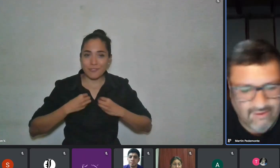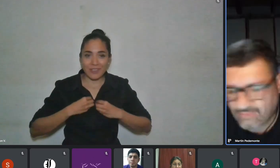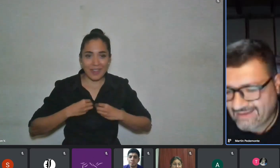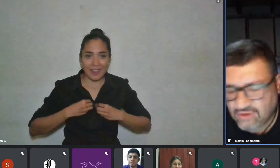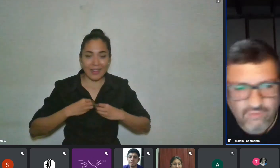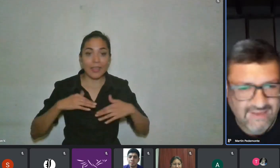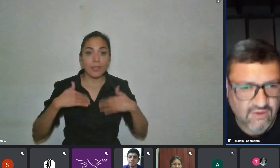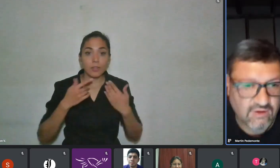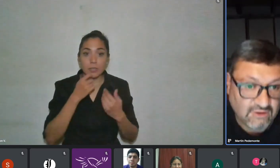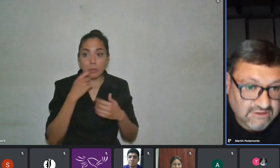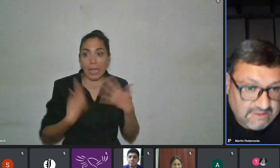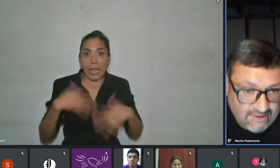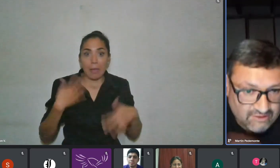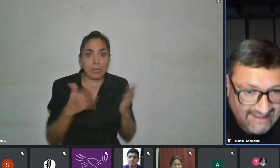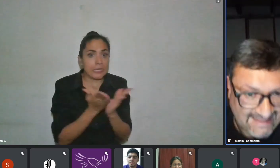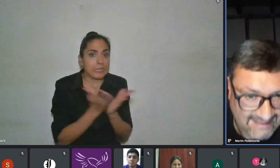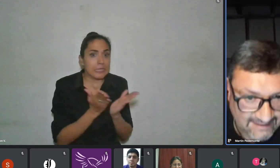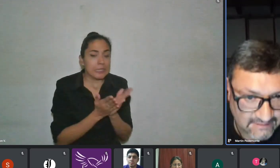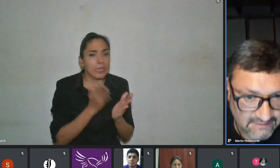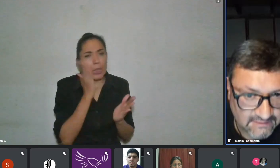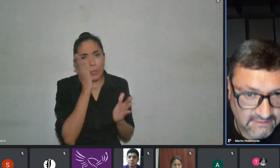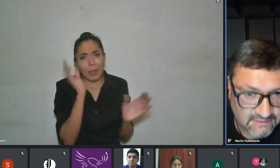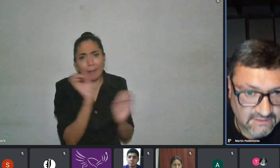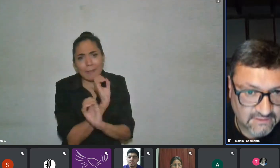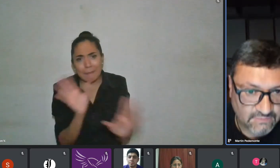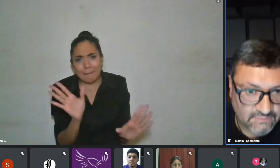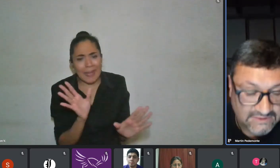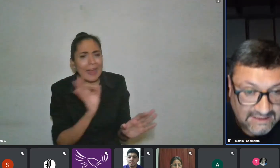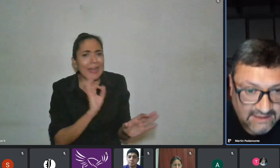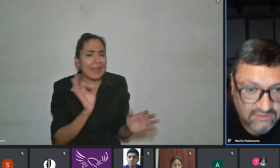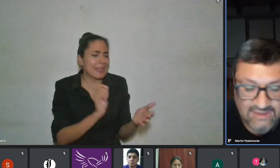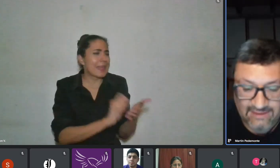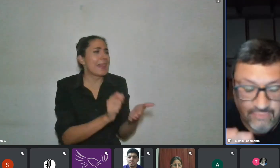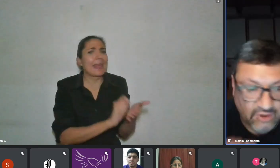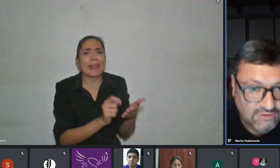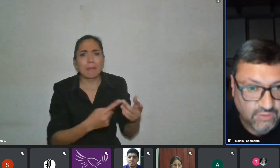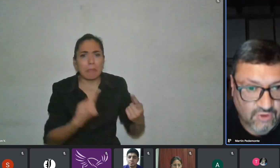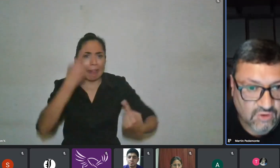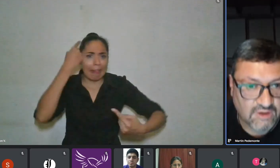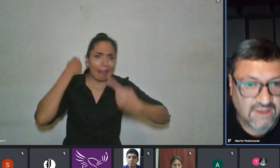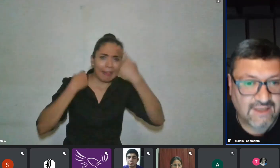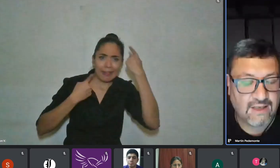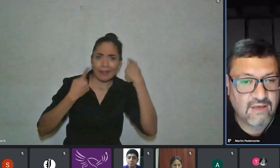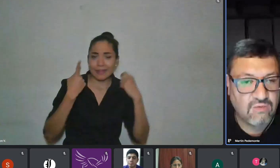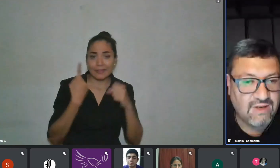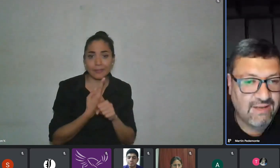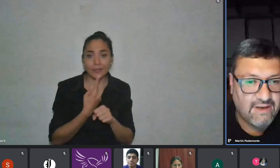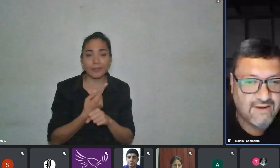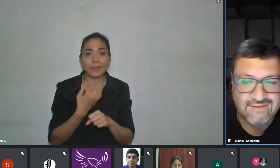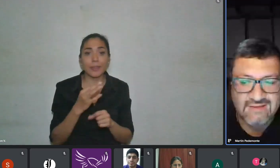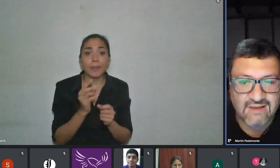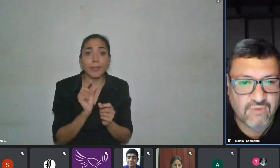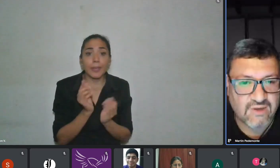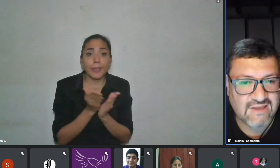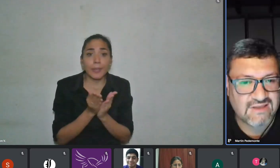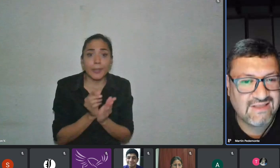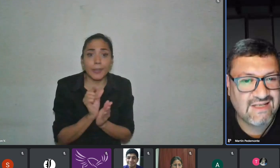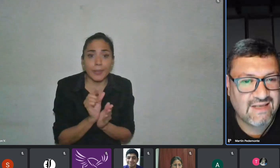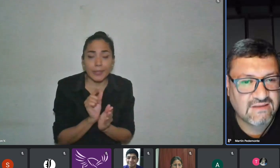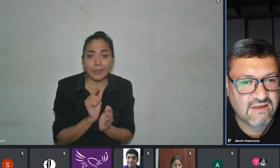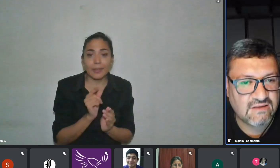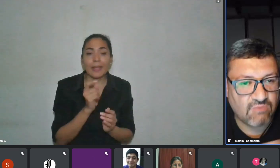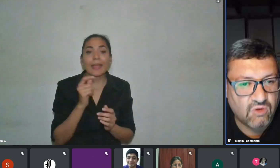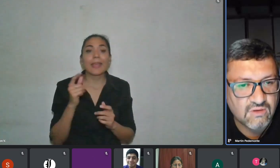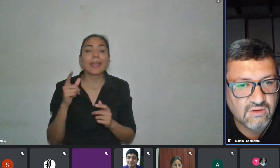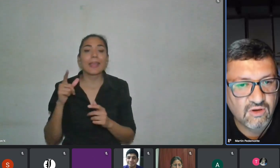estudias apurado, mal dormido, y no te vas a acordar nada. Vos tenés que estudiar poquito y poco. Hay un lema en Singapur que dice,